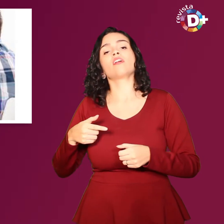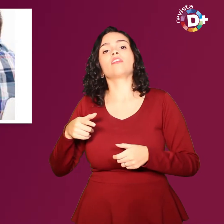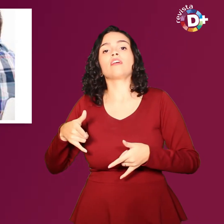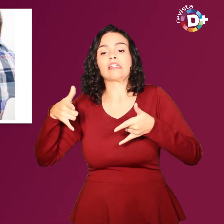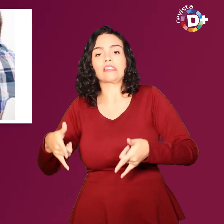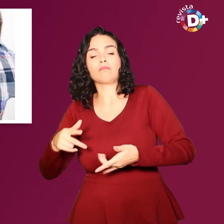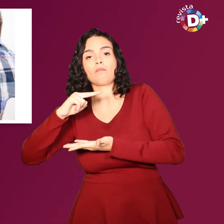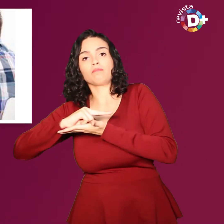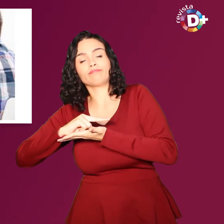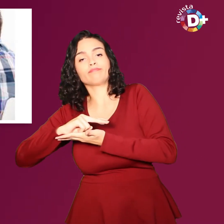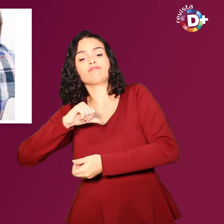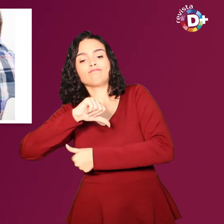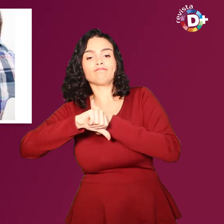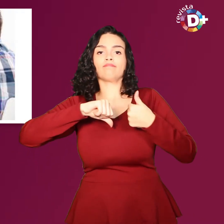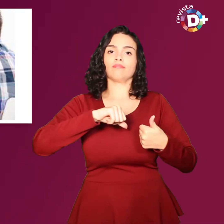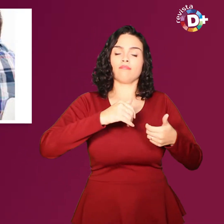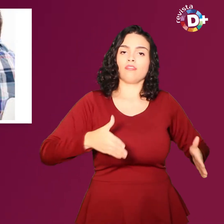do paciente da cama para a cadeira de rodas,